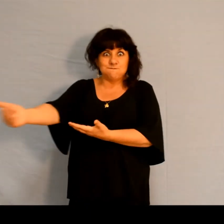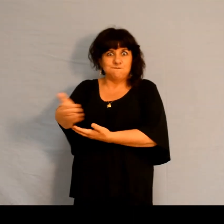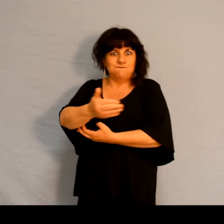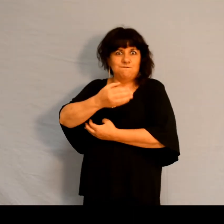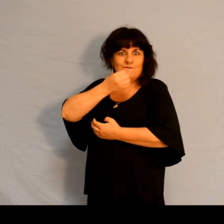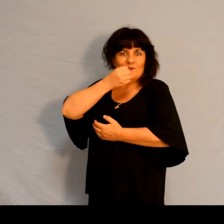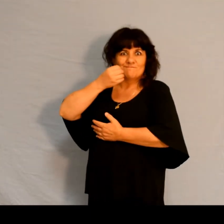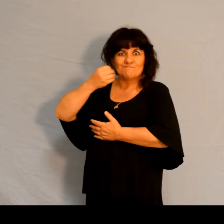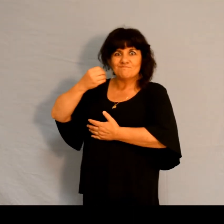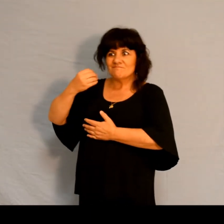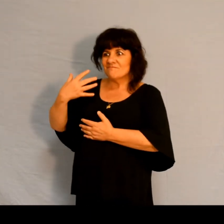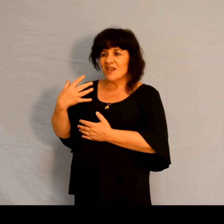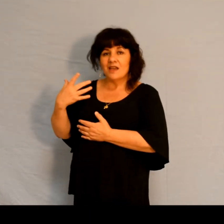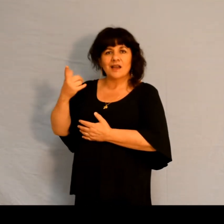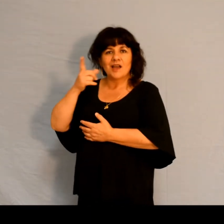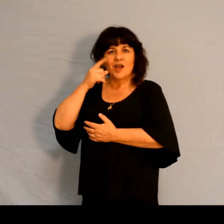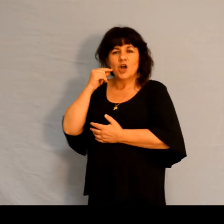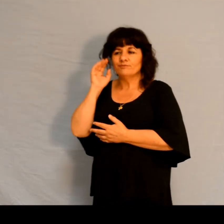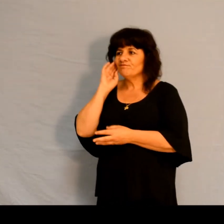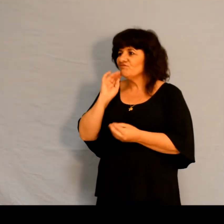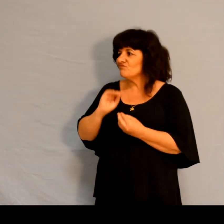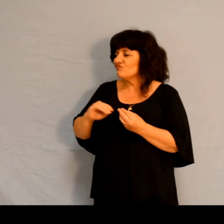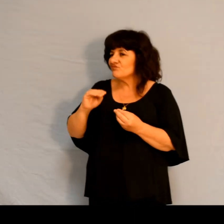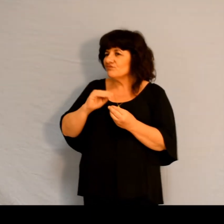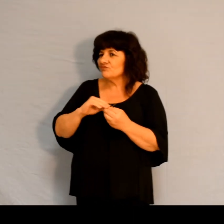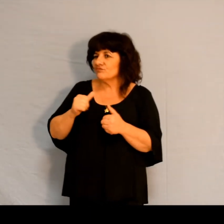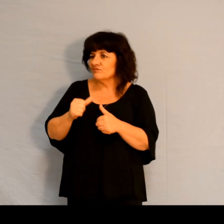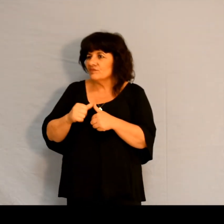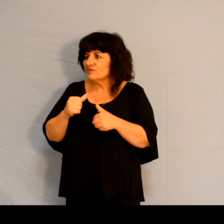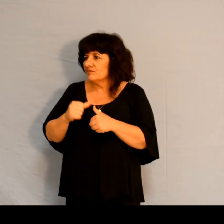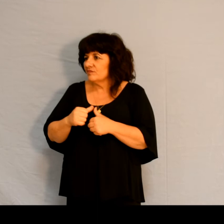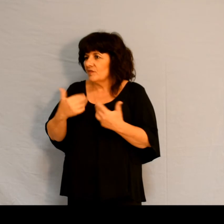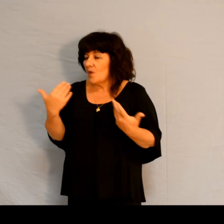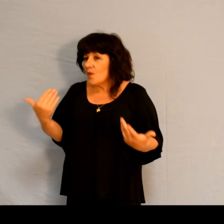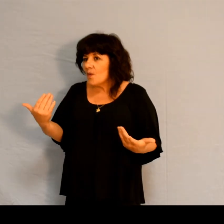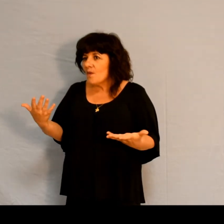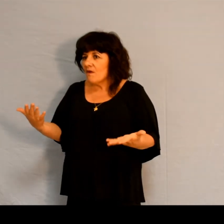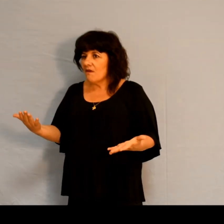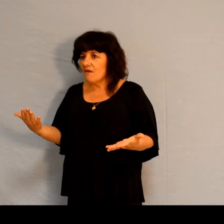faire? Car je n'ai pas de place pour mettre ma récolte.